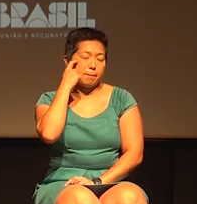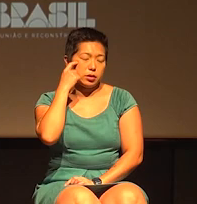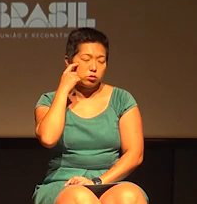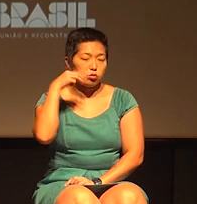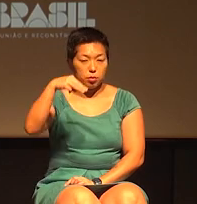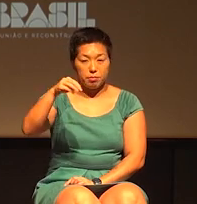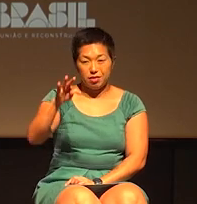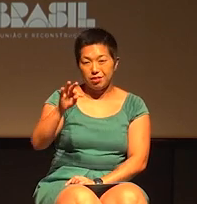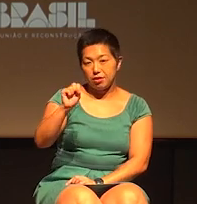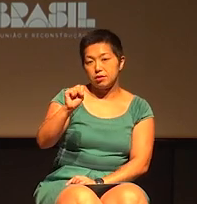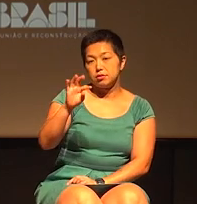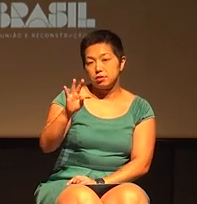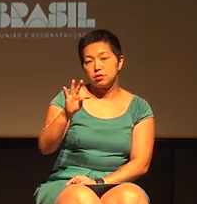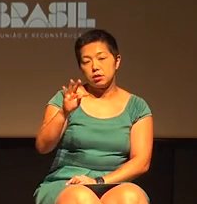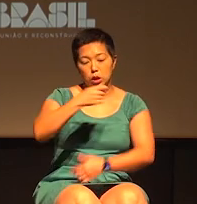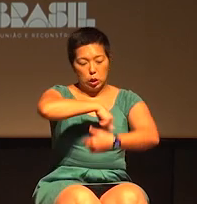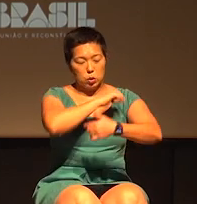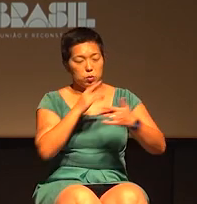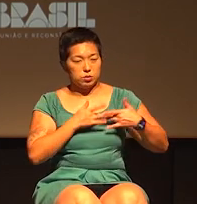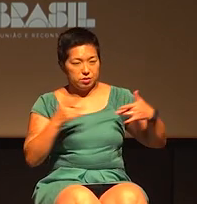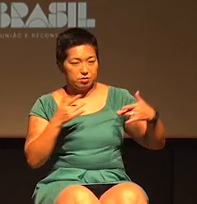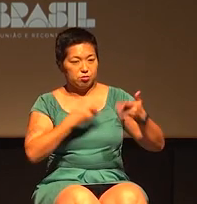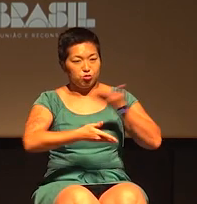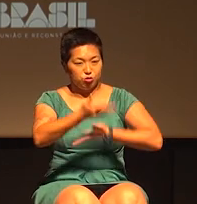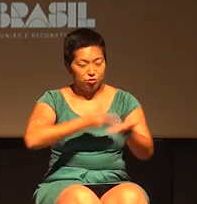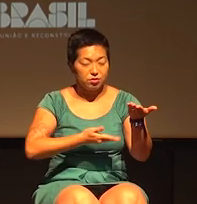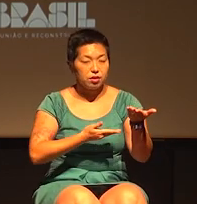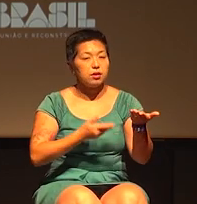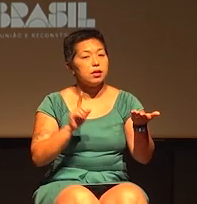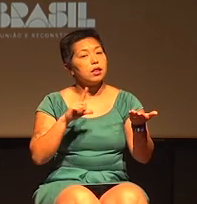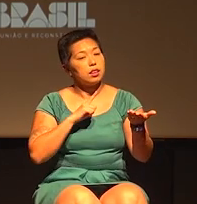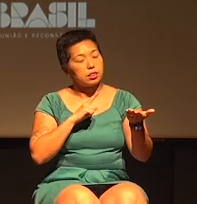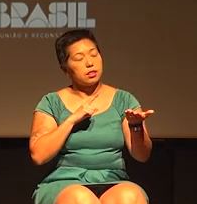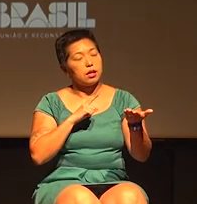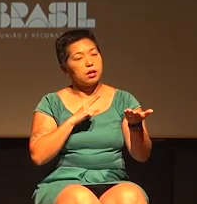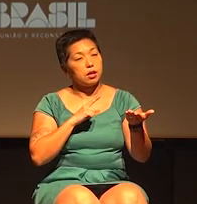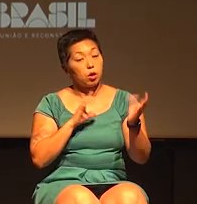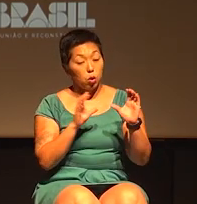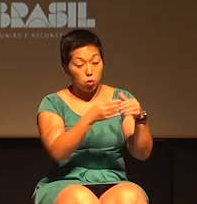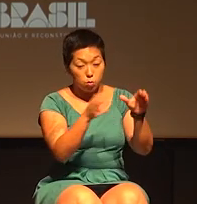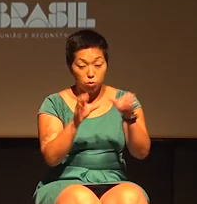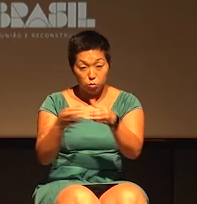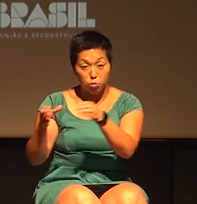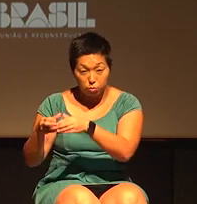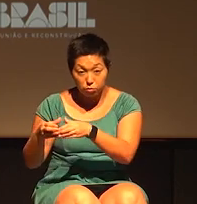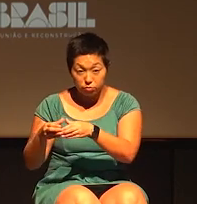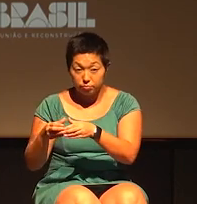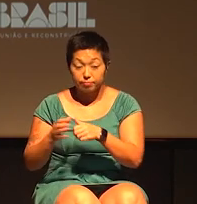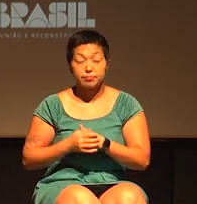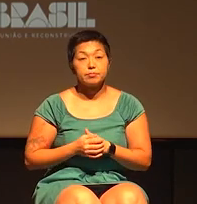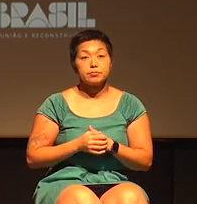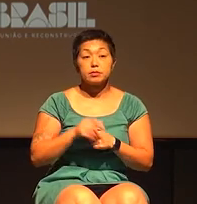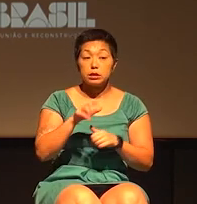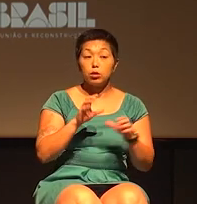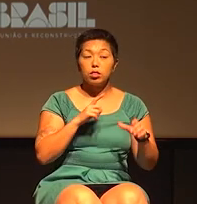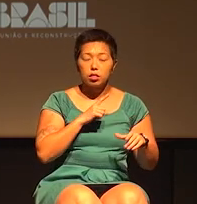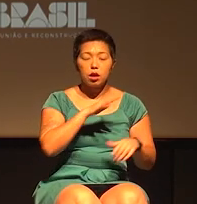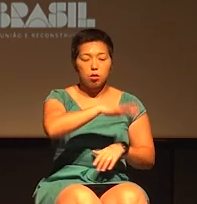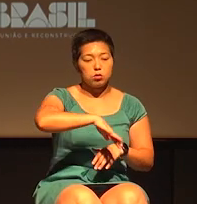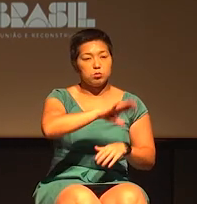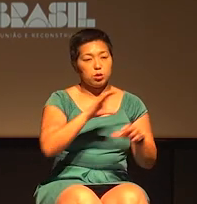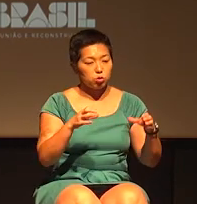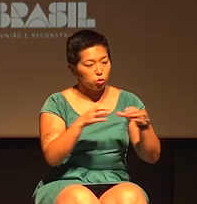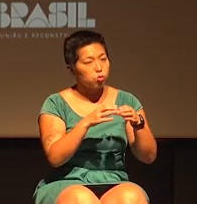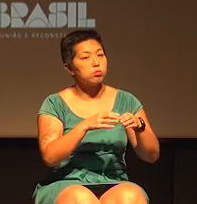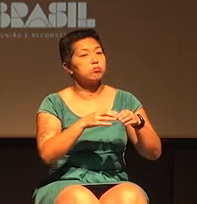o mtst e a gente tem um monte de coletivo gente a gente tem um espaço ali para esses coletivos funcionarem de forma